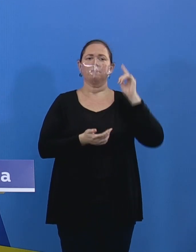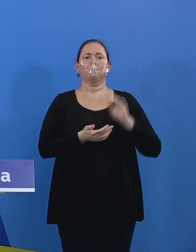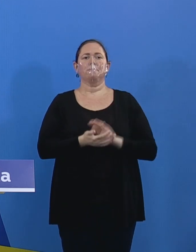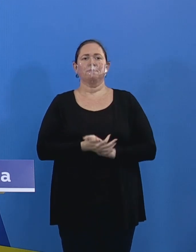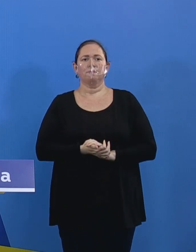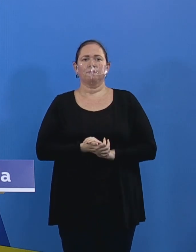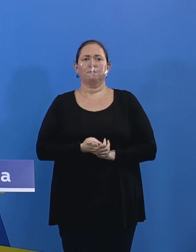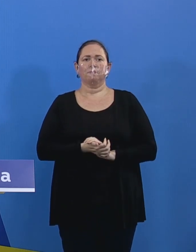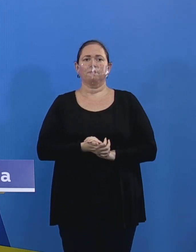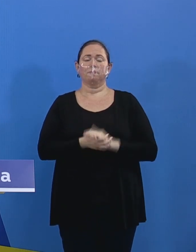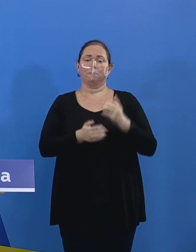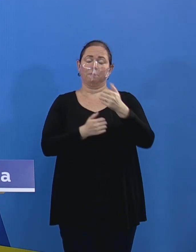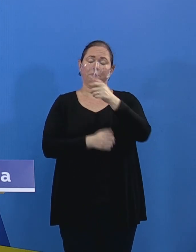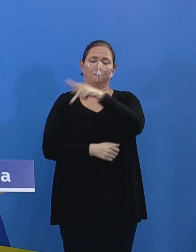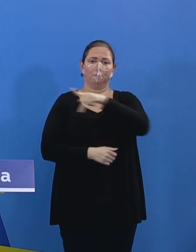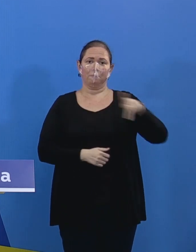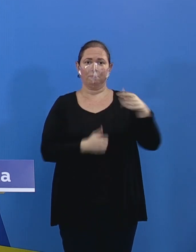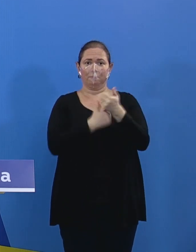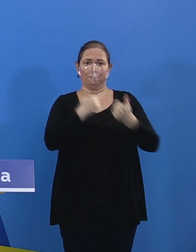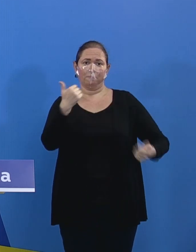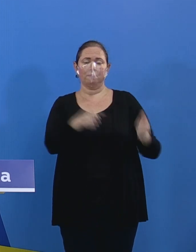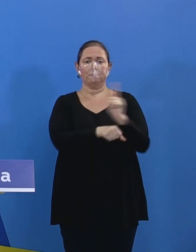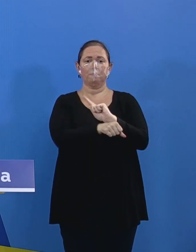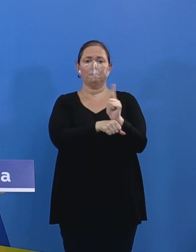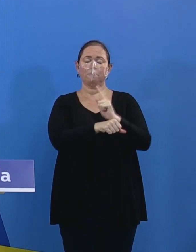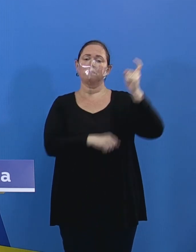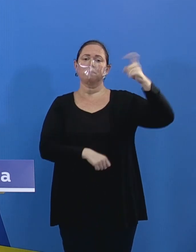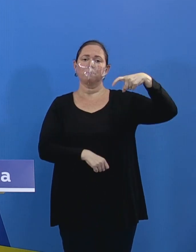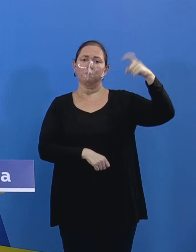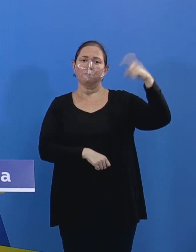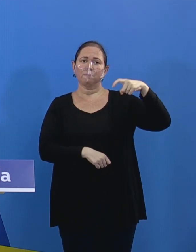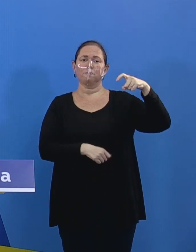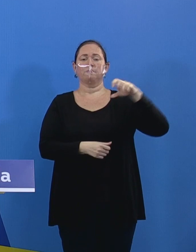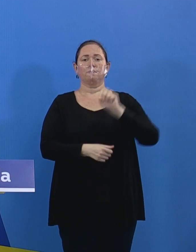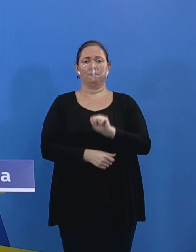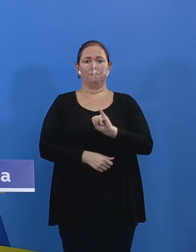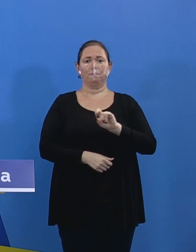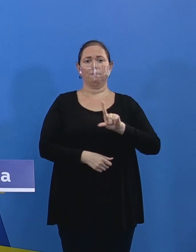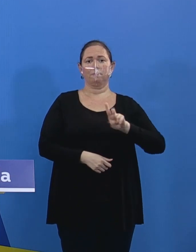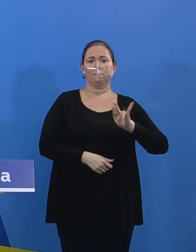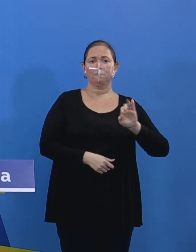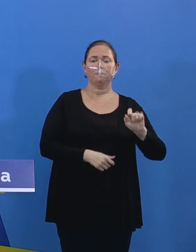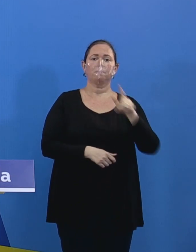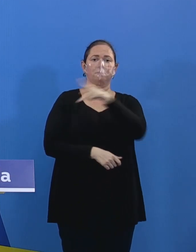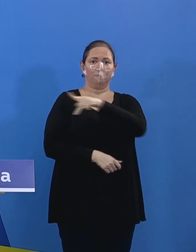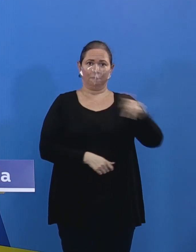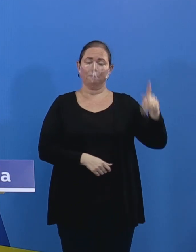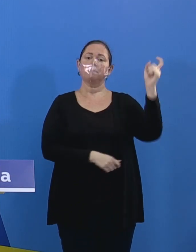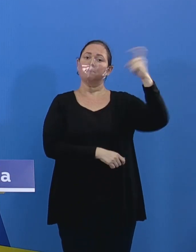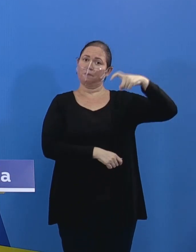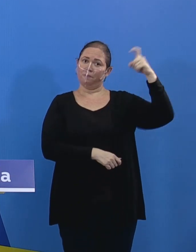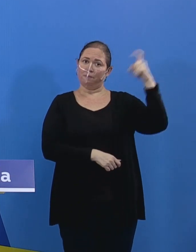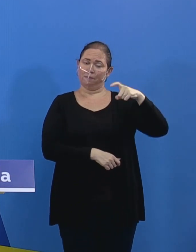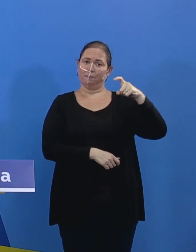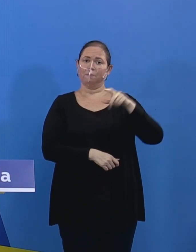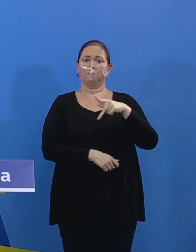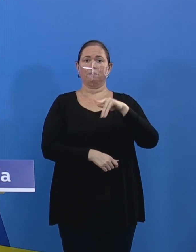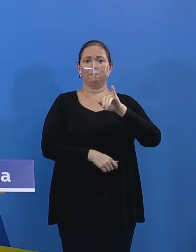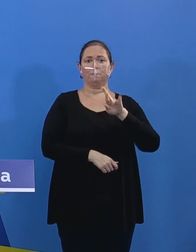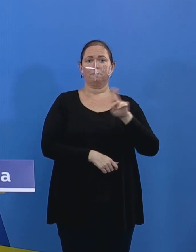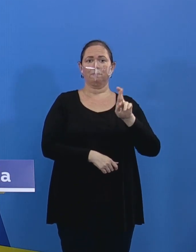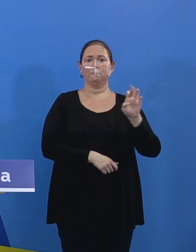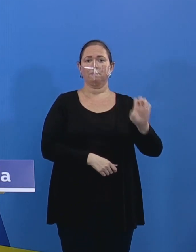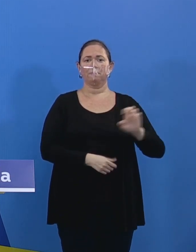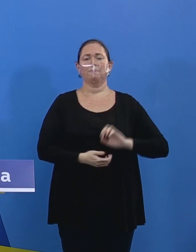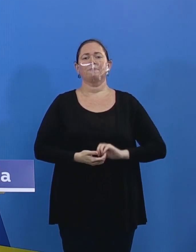Jailson Correia, o presidente do Conselho de Gestão do Porto Digital, Silvio Meira, e o presidente do Porto Digital, Pierre